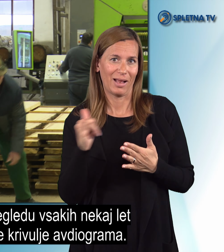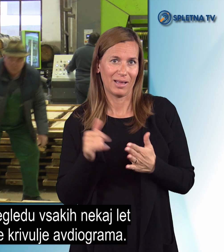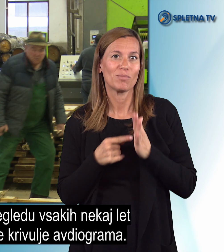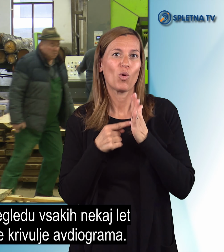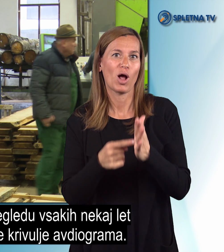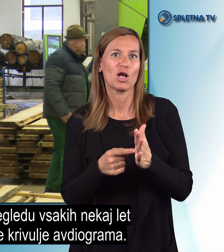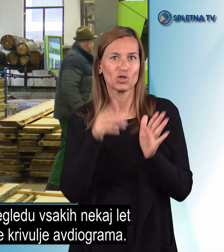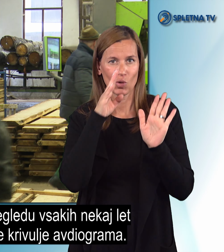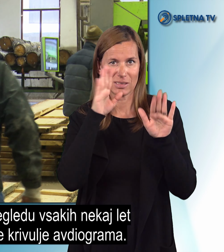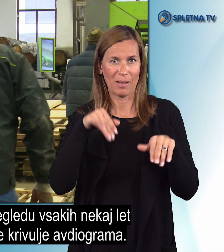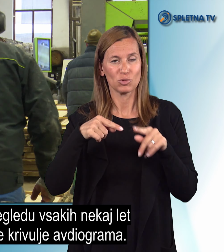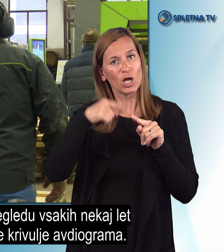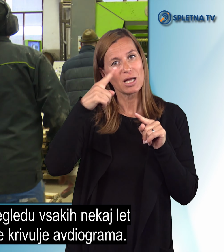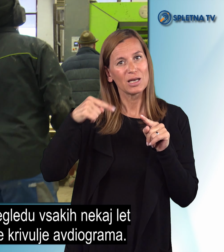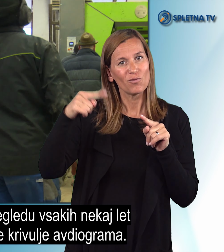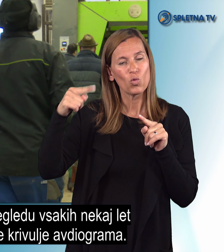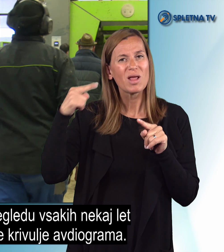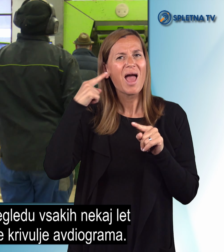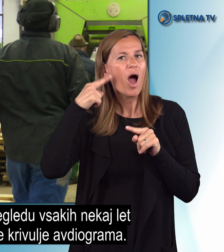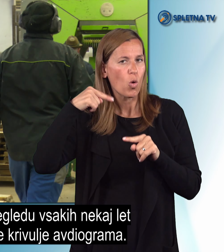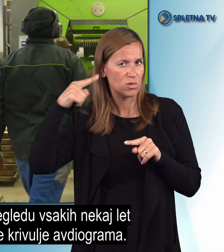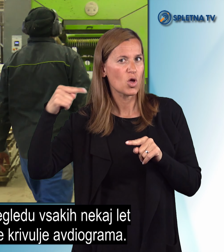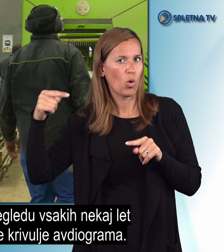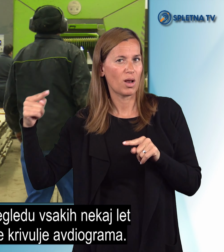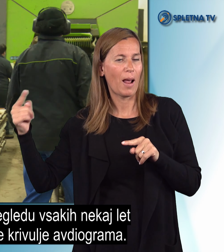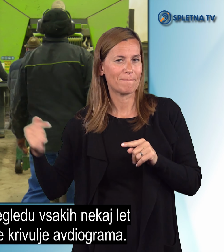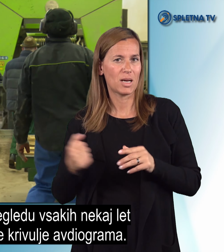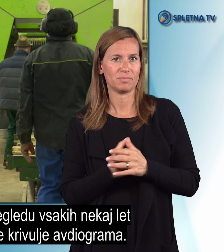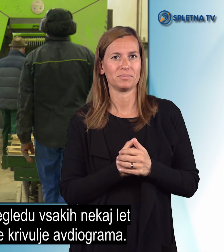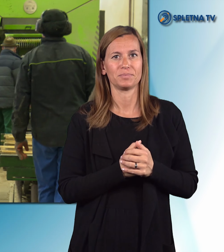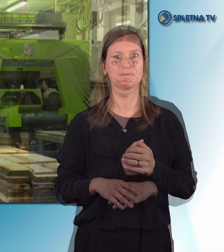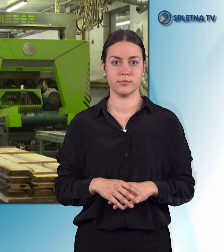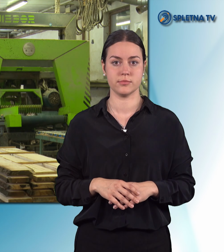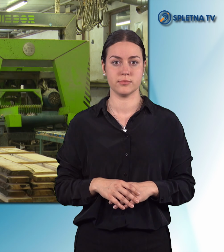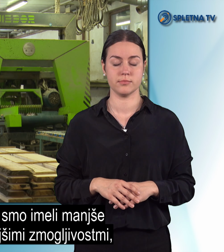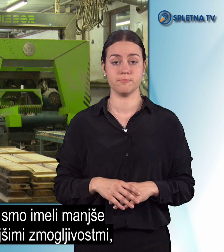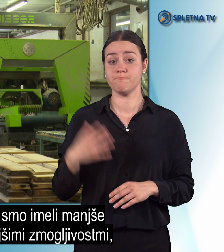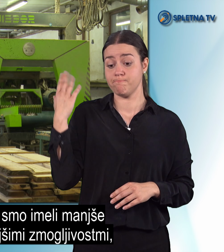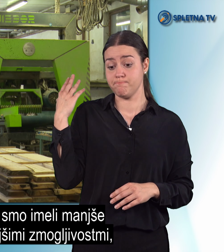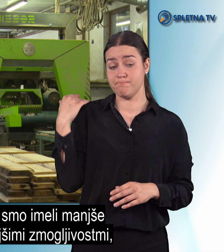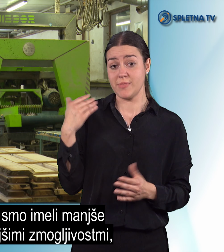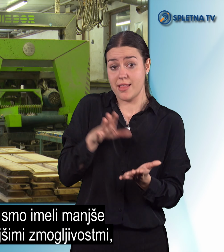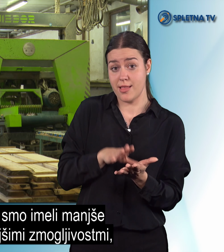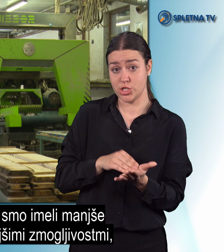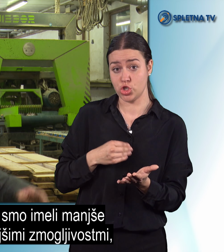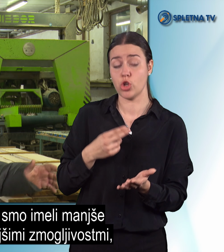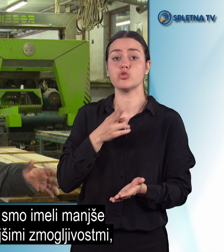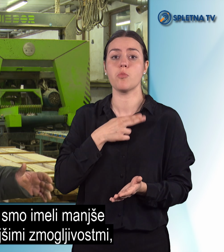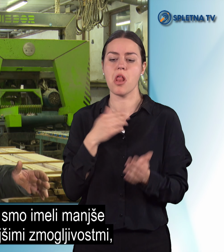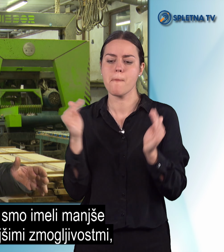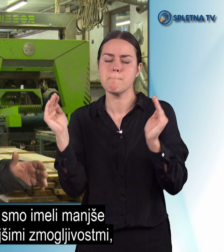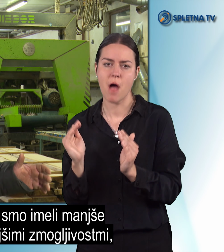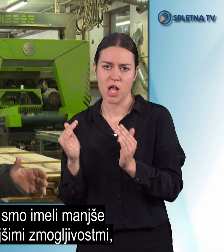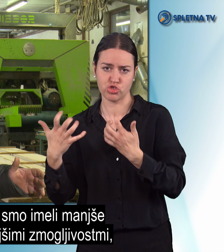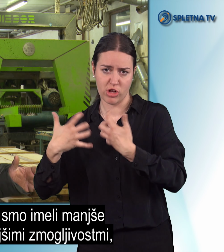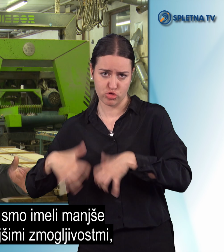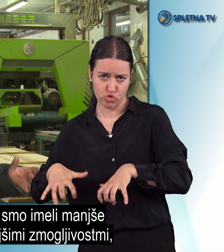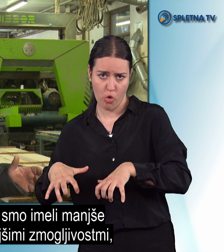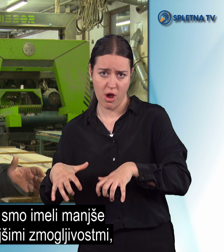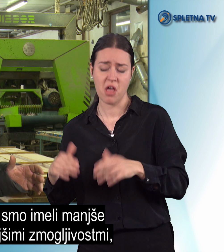nekaj let pokažejo slabše krivulje audiograma. Tako je, lejte, od začetka smo imeli tudi manjše stroje z